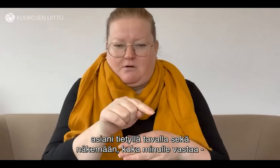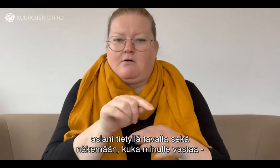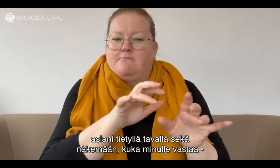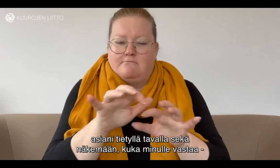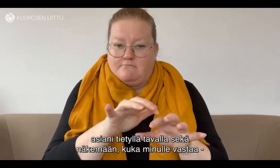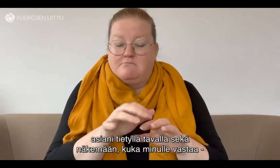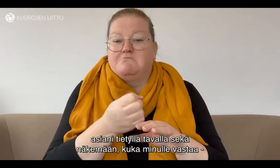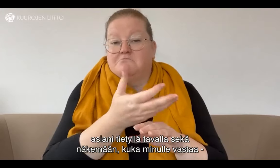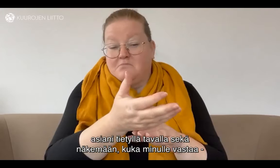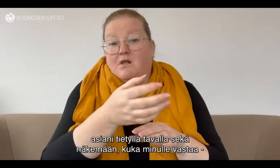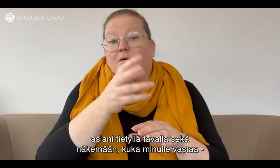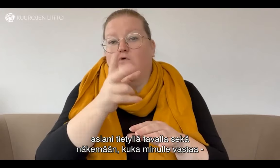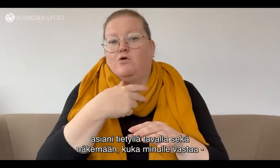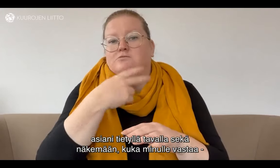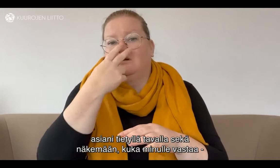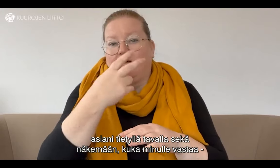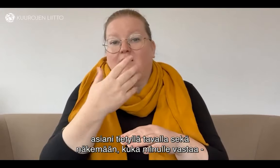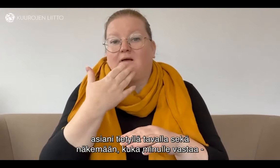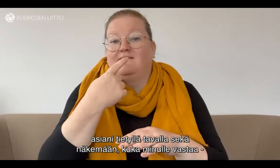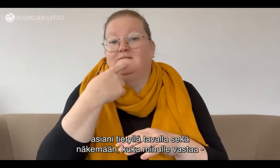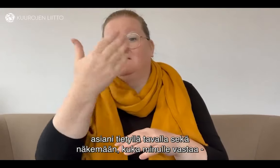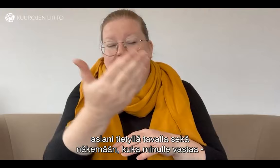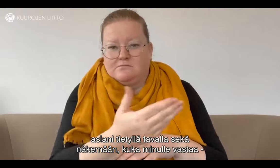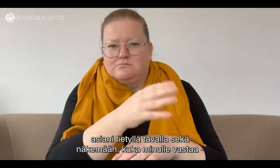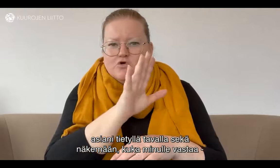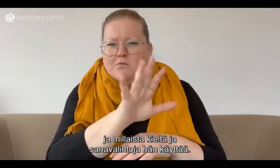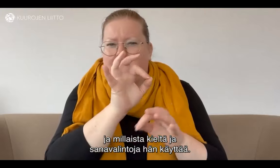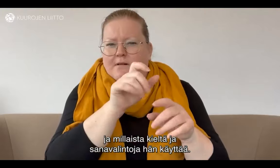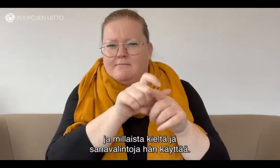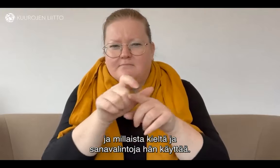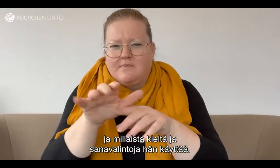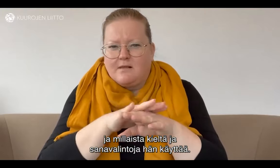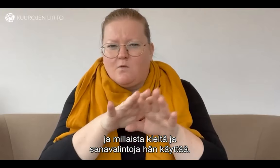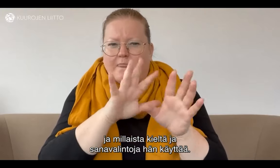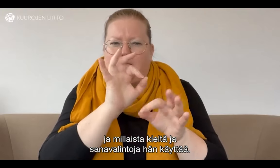asiani tietyllä tavalla sekä näkemään, kuka minulle vastaa.